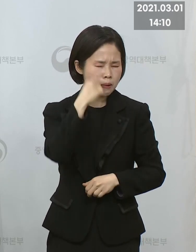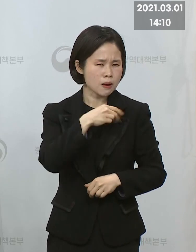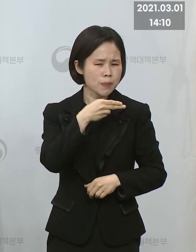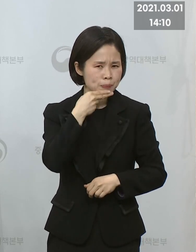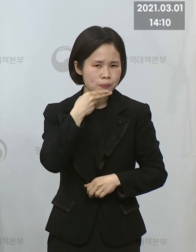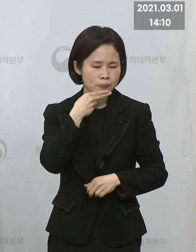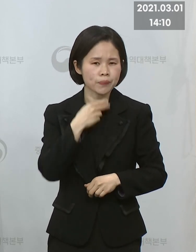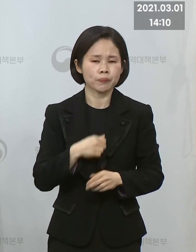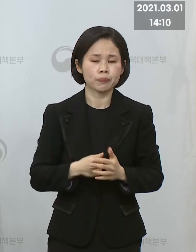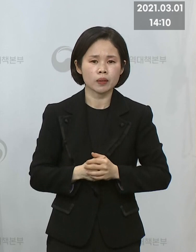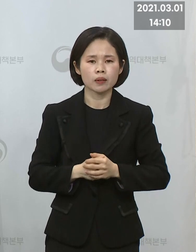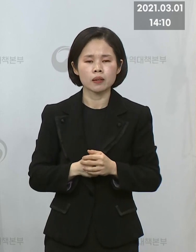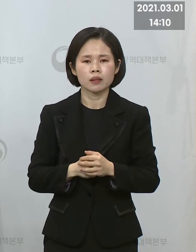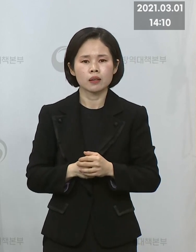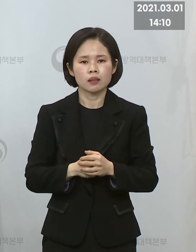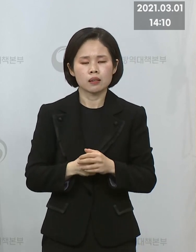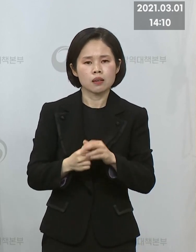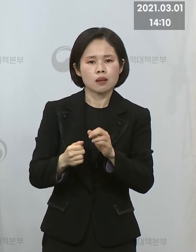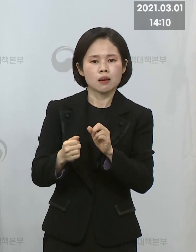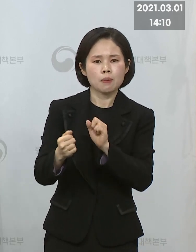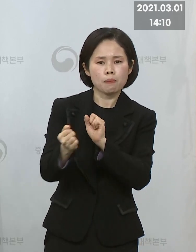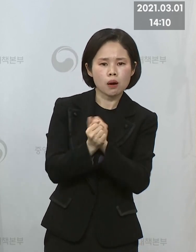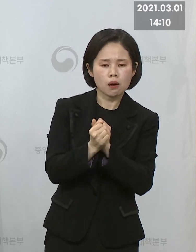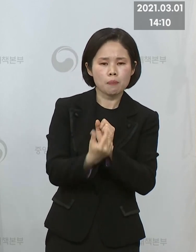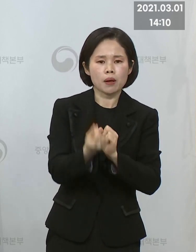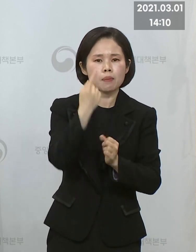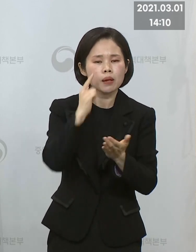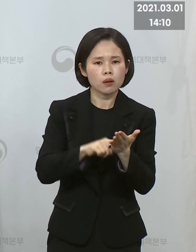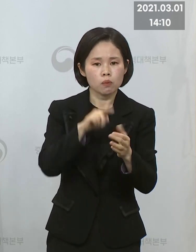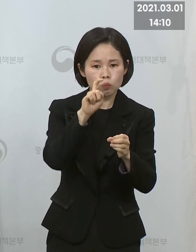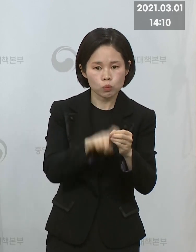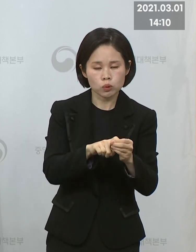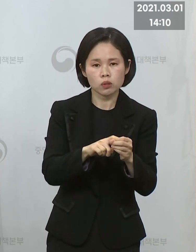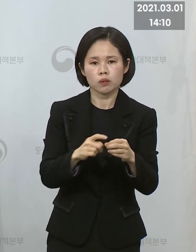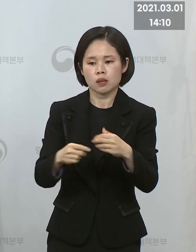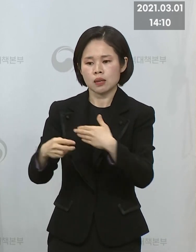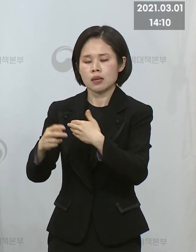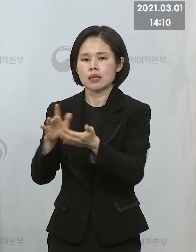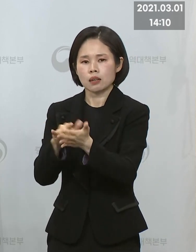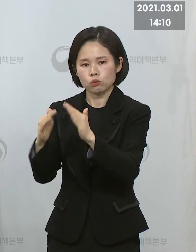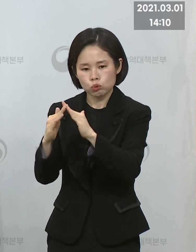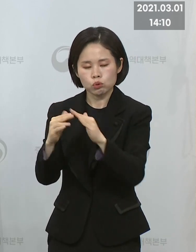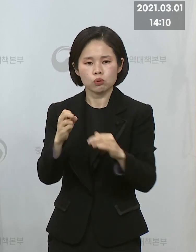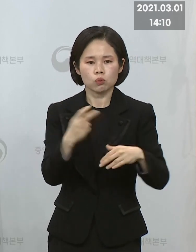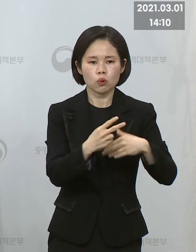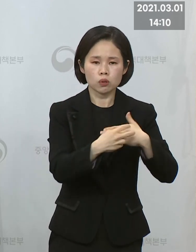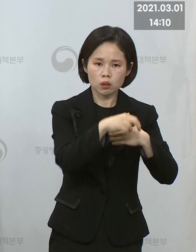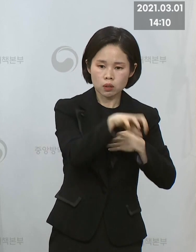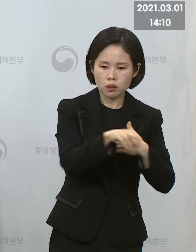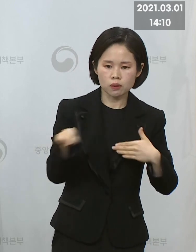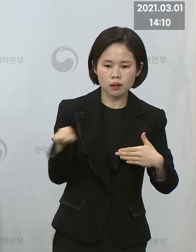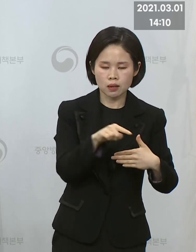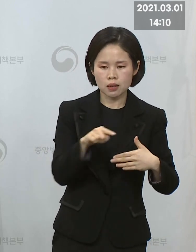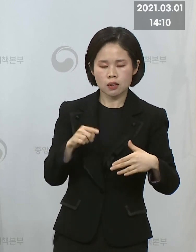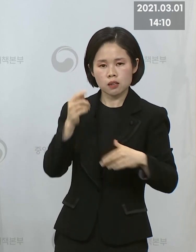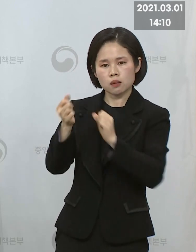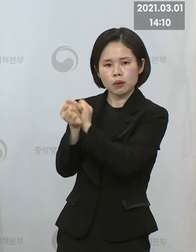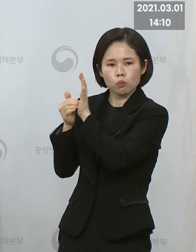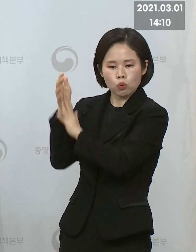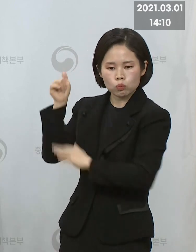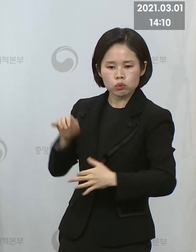또한 감염자의 조기 발견을 위해서 의료기관, 약국 등과 연계하여 유증상자에 대한 검사를